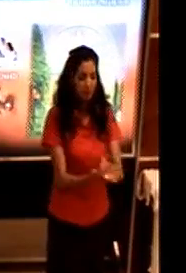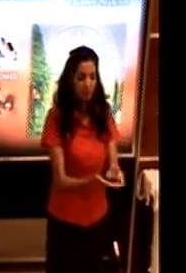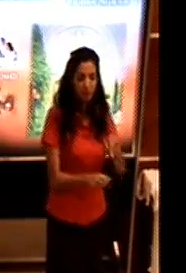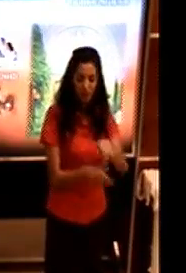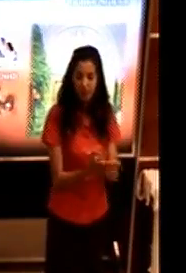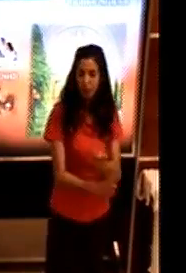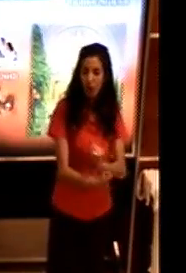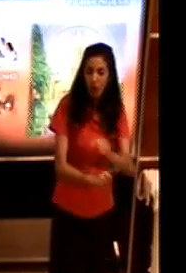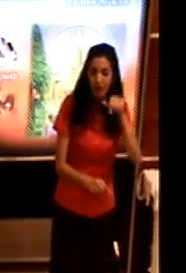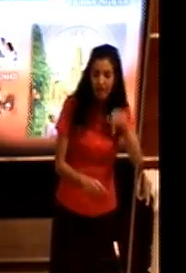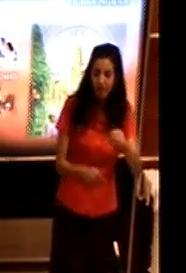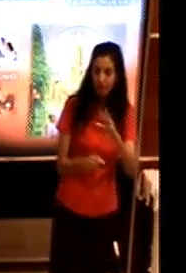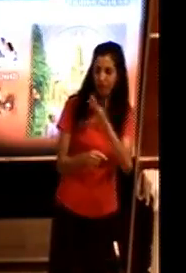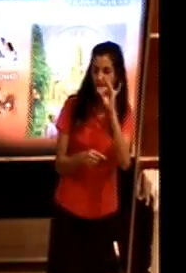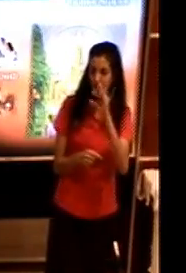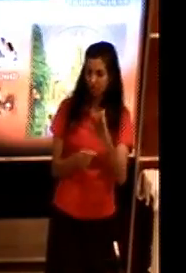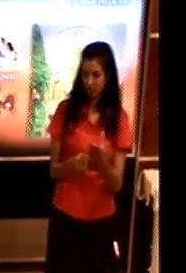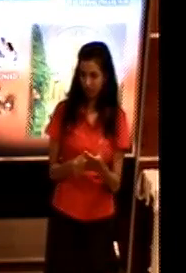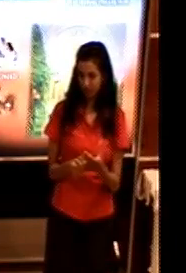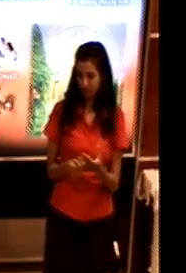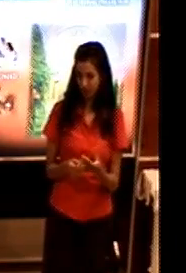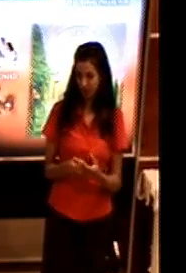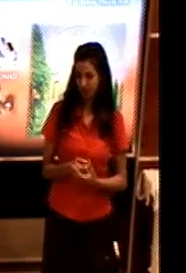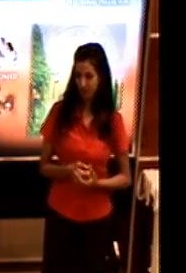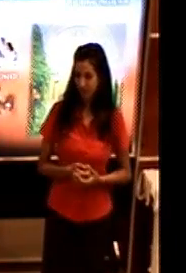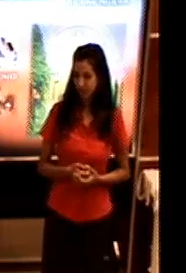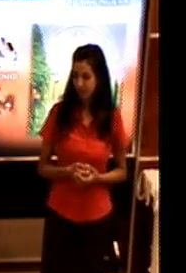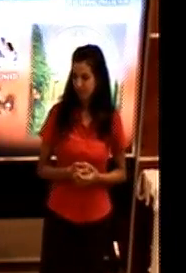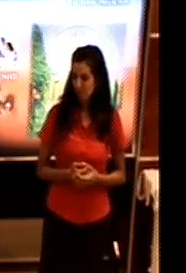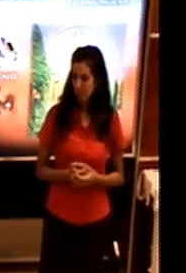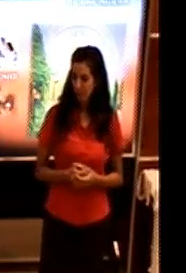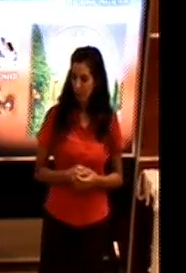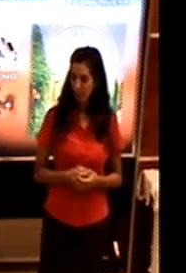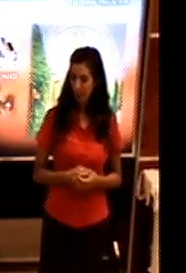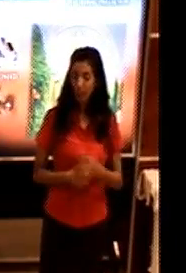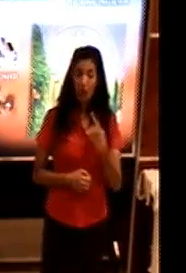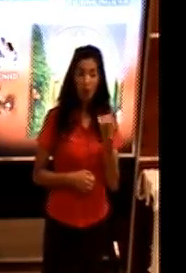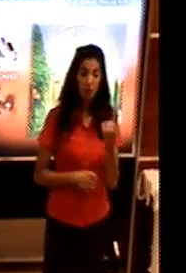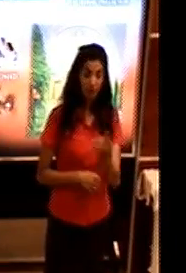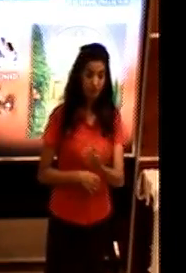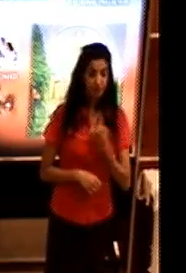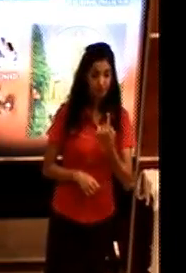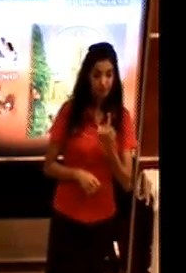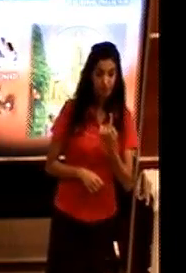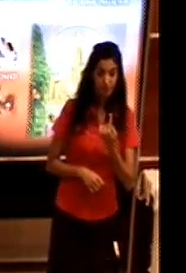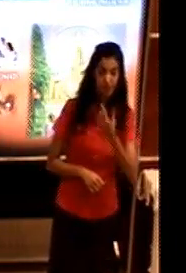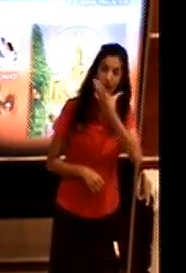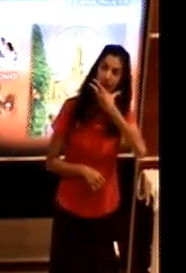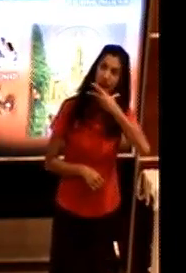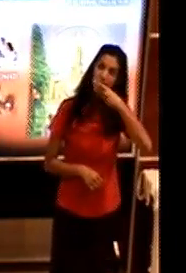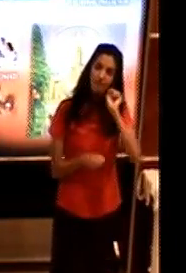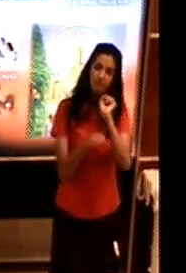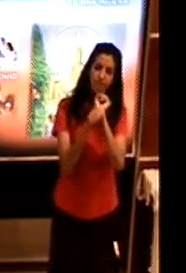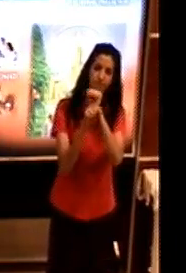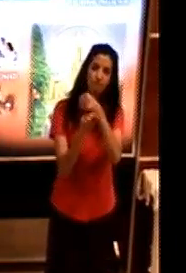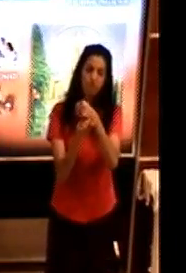la voluntad de Dios. Hermanos, cuando nosotros no hacemos la voluntad de Dios,